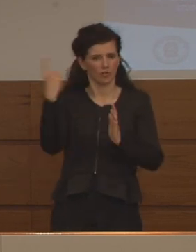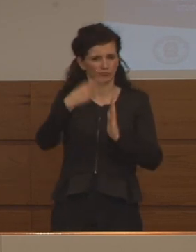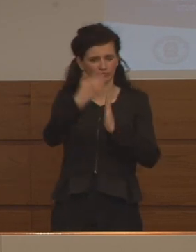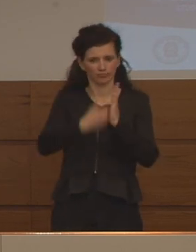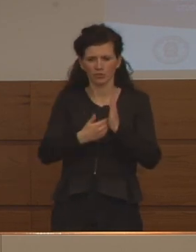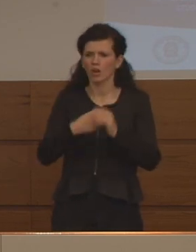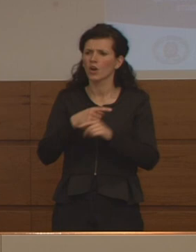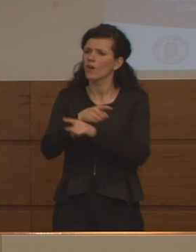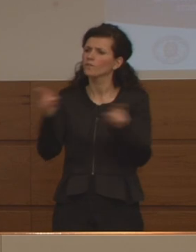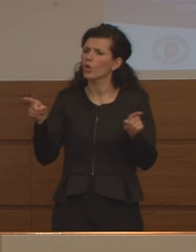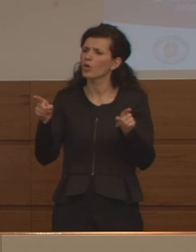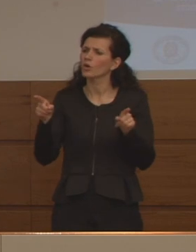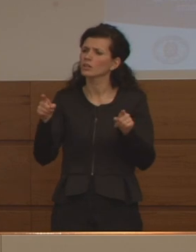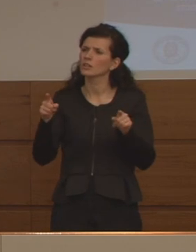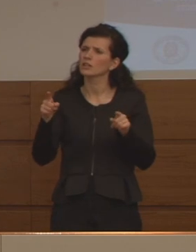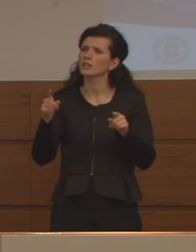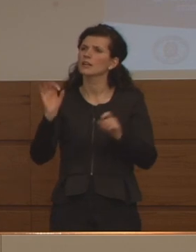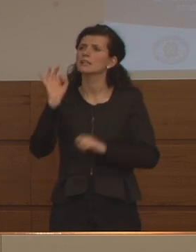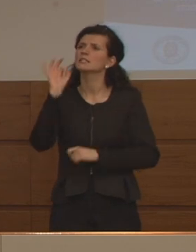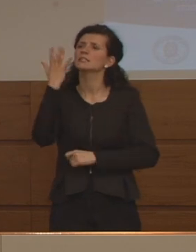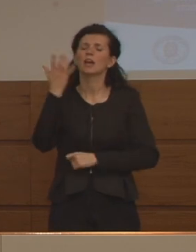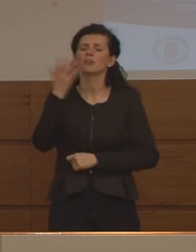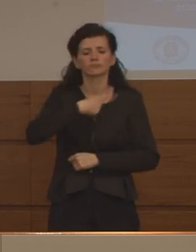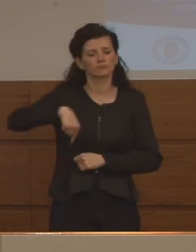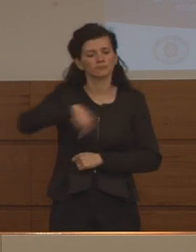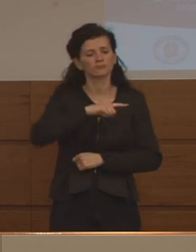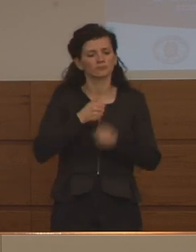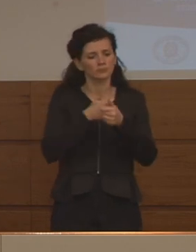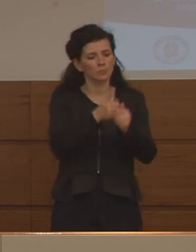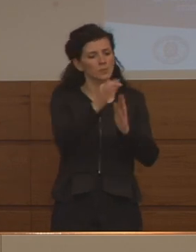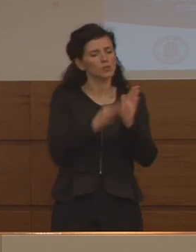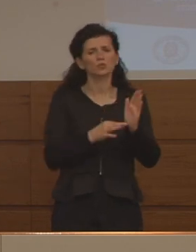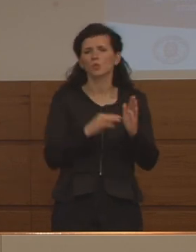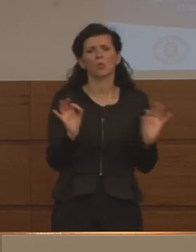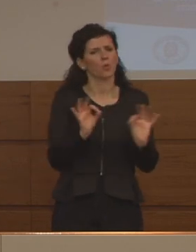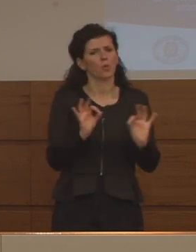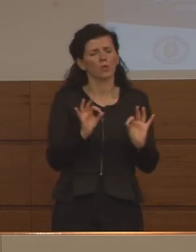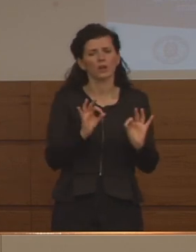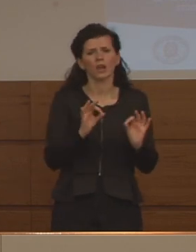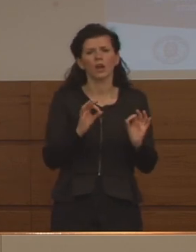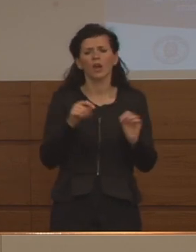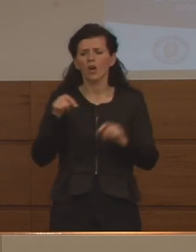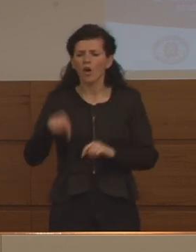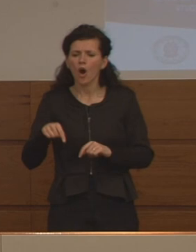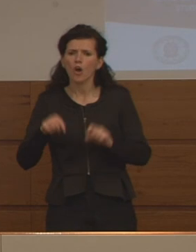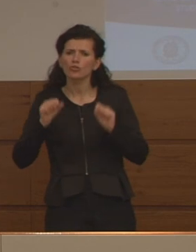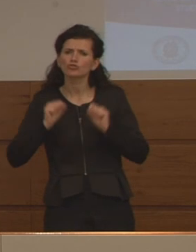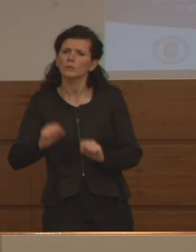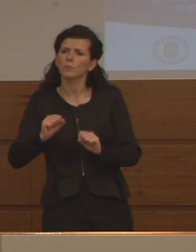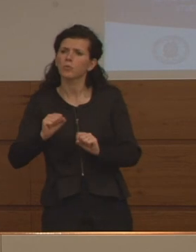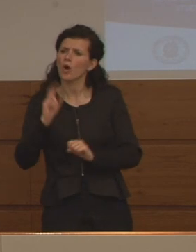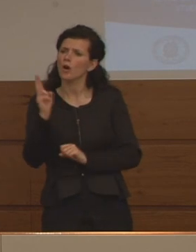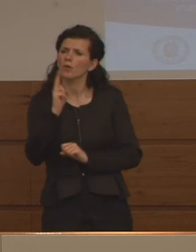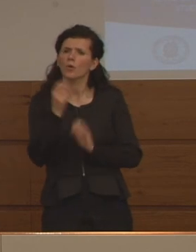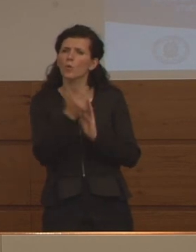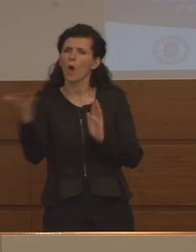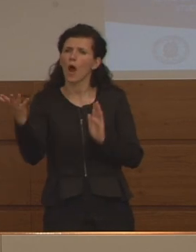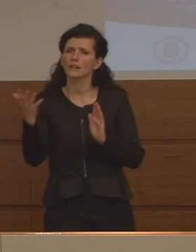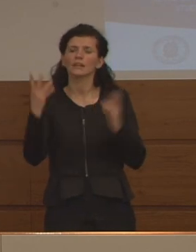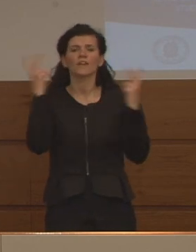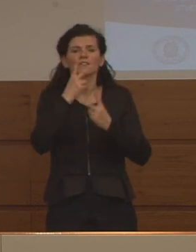stati morti oggi se noi non avessimo preso le misure che abbiamo preso cioè quante persone abbiamo salvato noi come cittadini